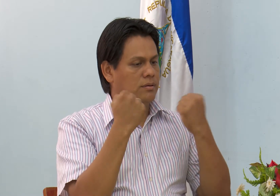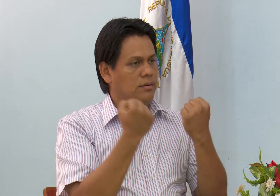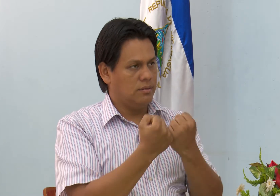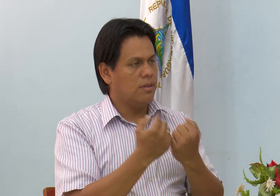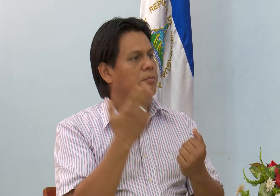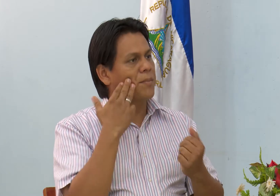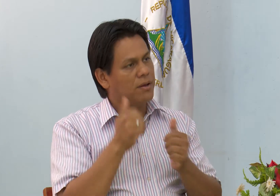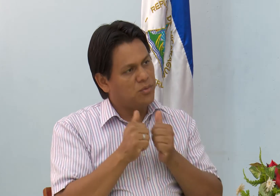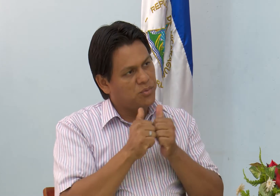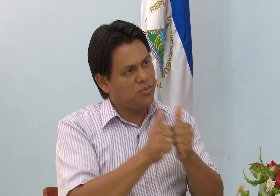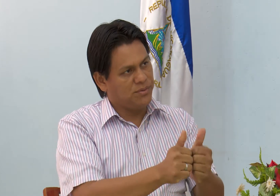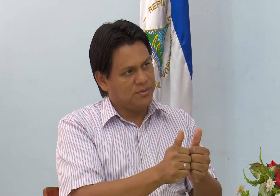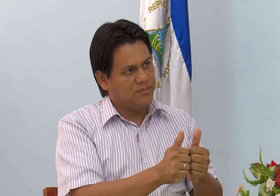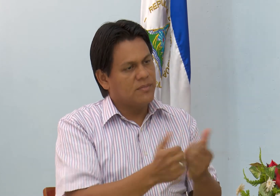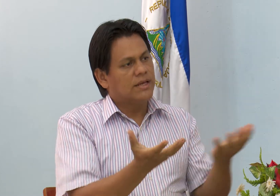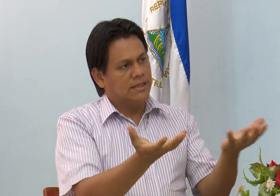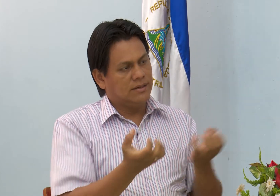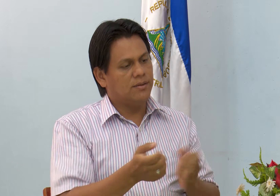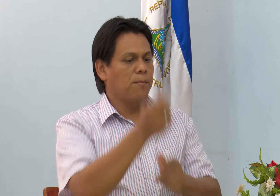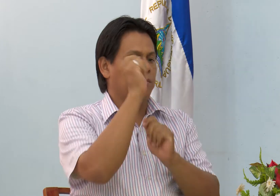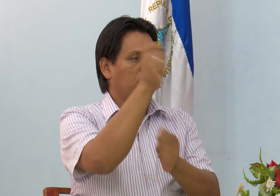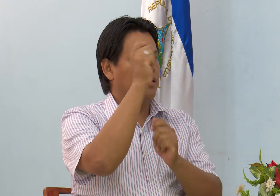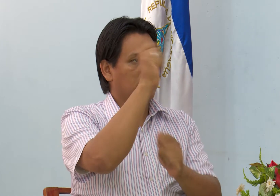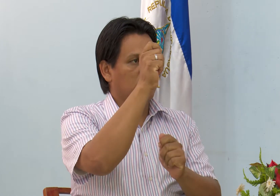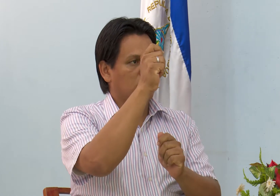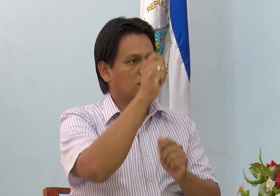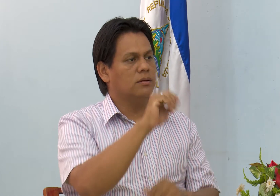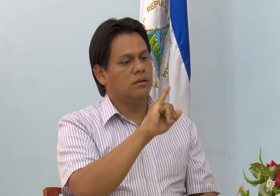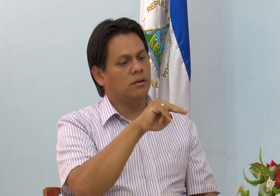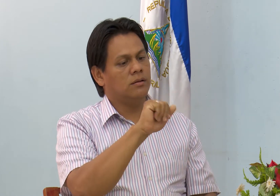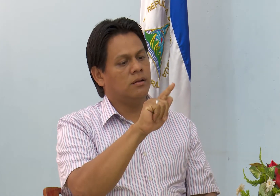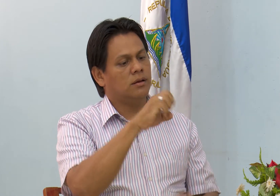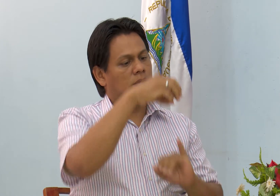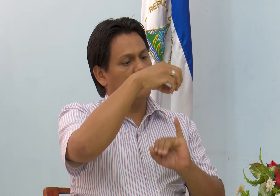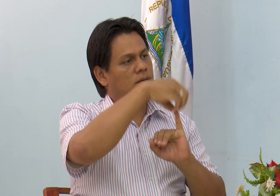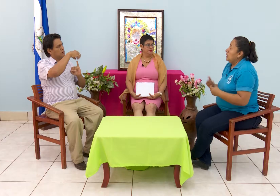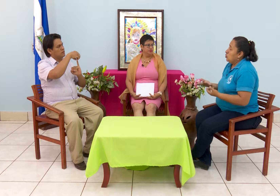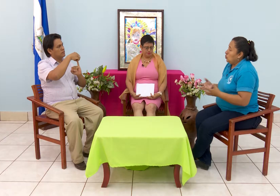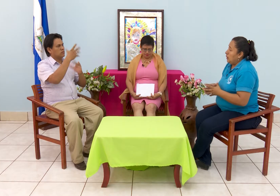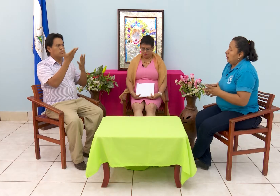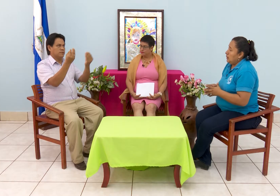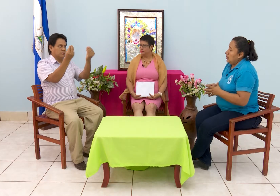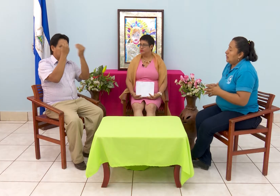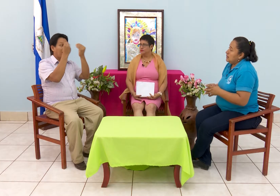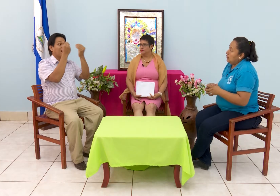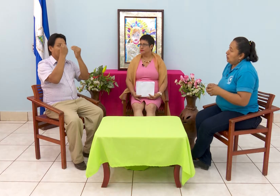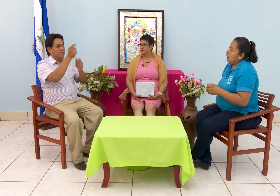diciéndote un poco, yo ingresé primeramente para poder ingresar a lo que es lo sociolaboral, ingresé a lo que es la